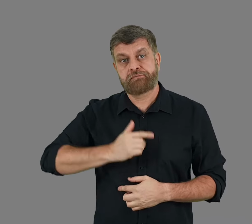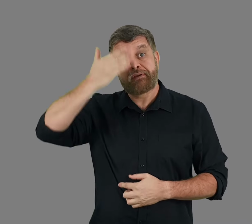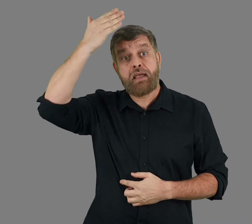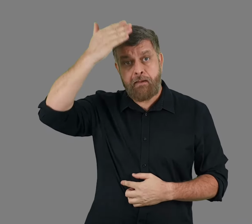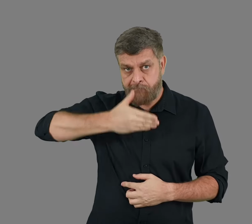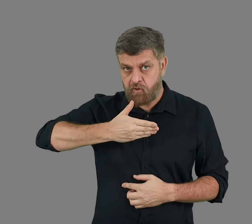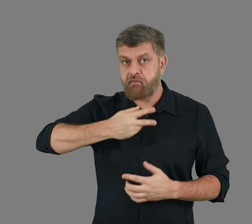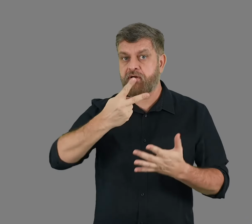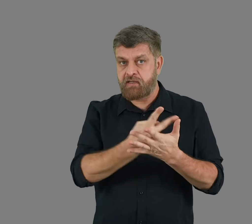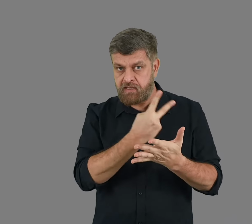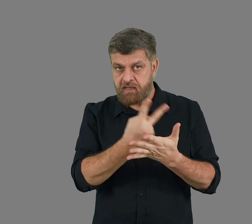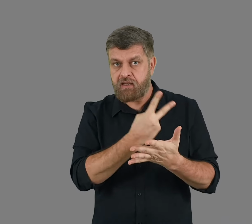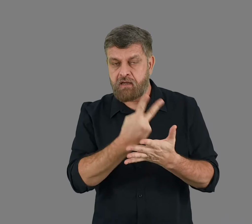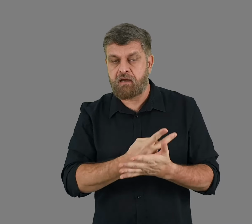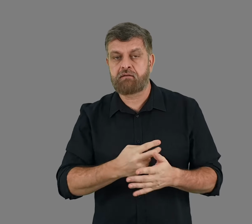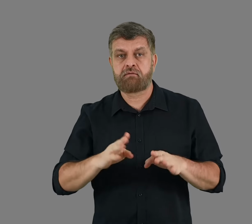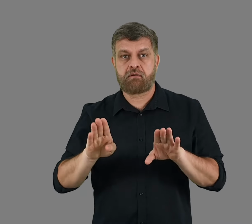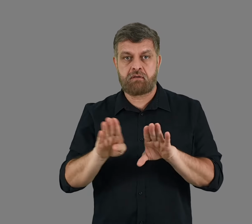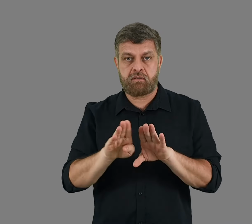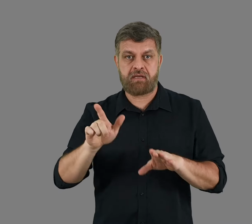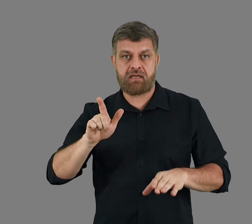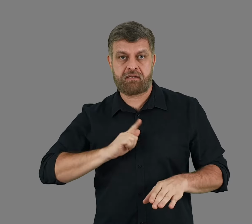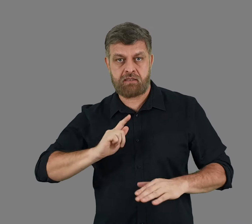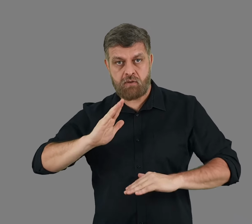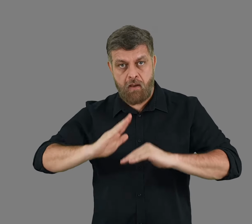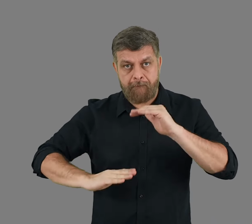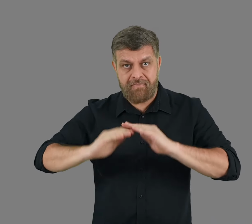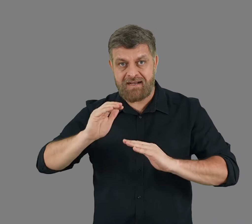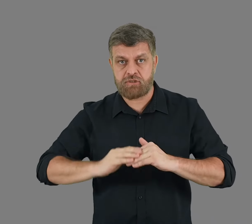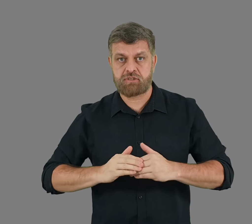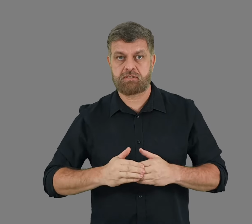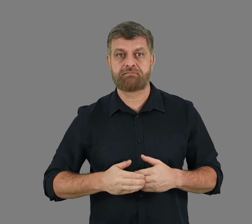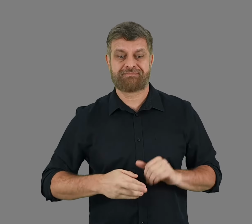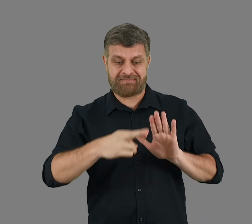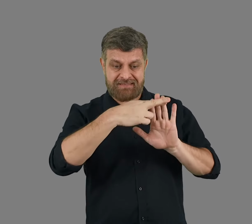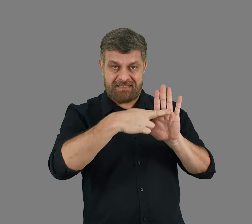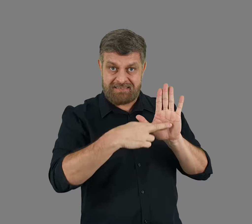assim reconhecida no procedimento disciplinar, quando ficar comprovado